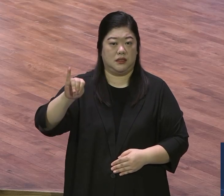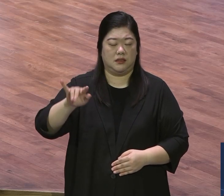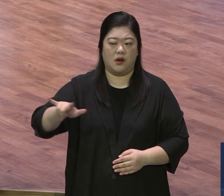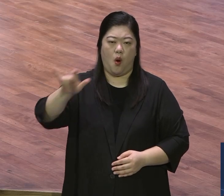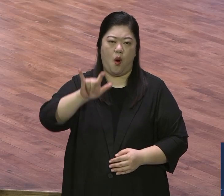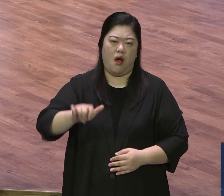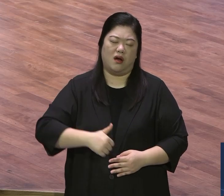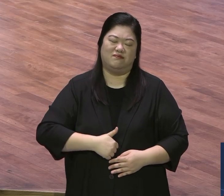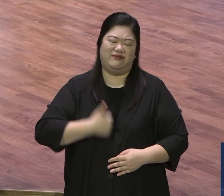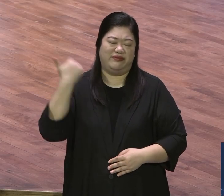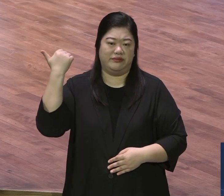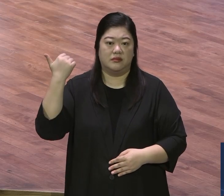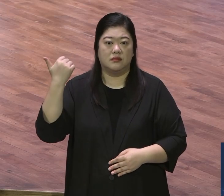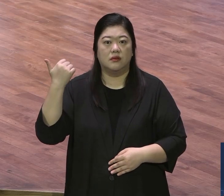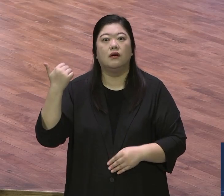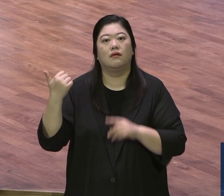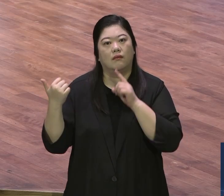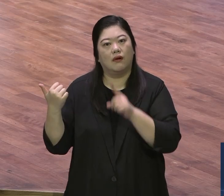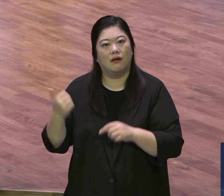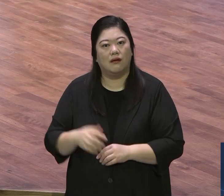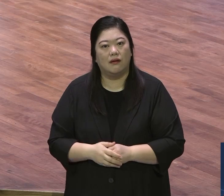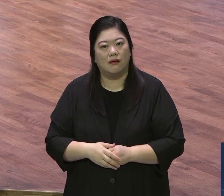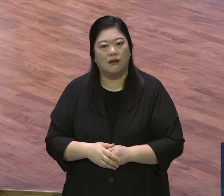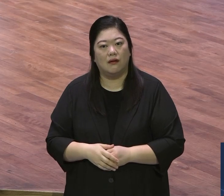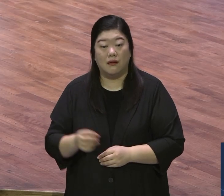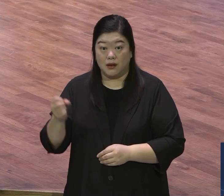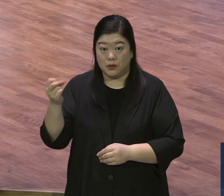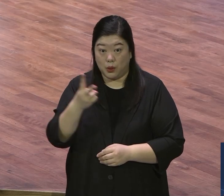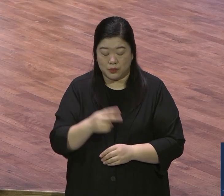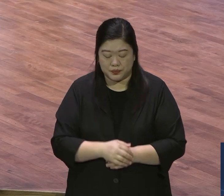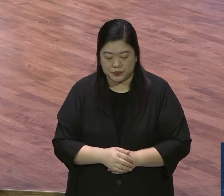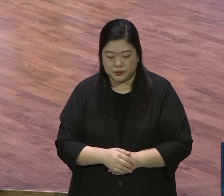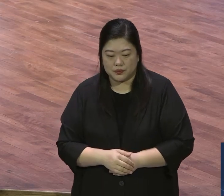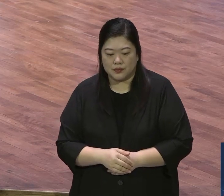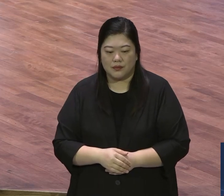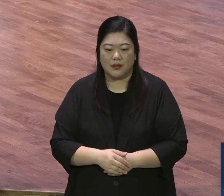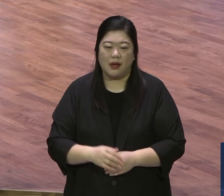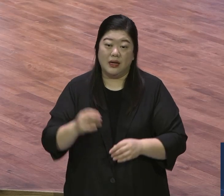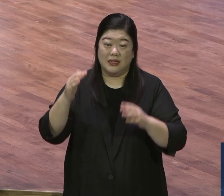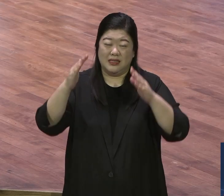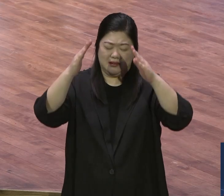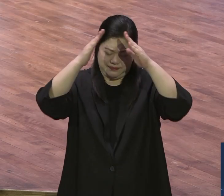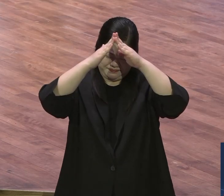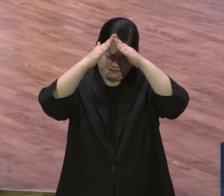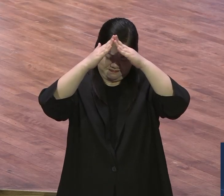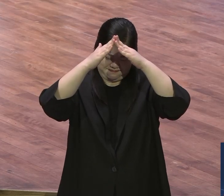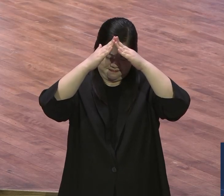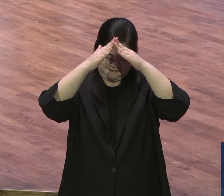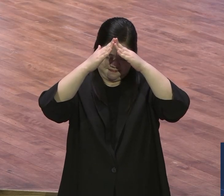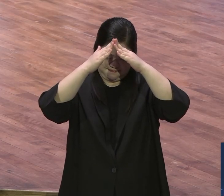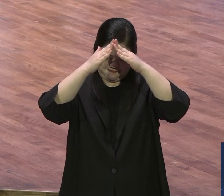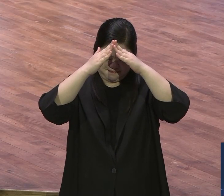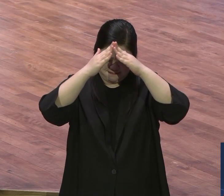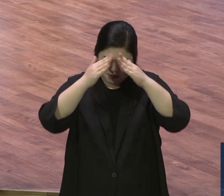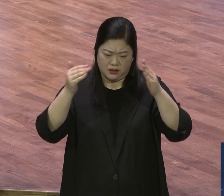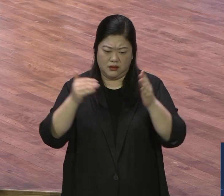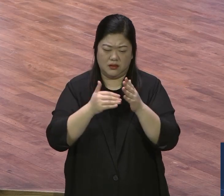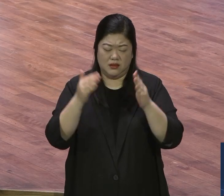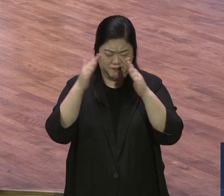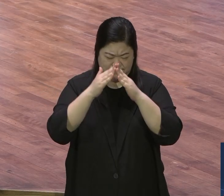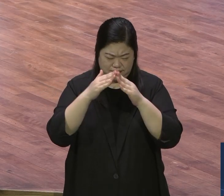말합니다. 그리고 재테크 근무나 집콕 생활로 인해 가지고 부부가 같이 있는 시간이